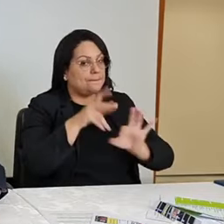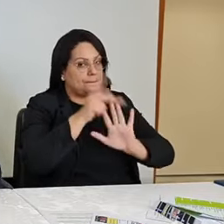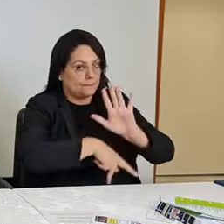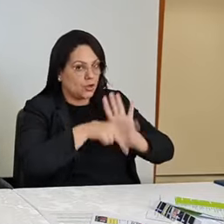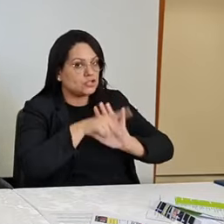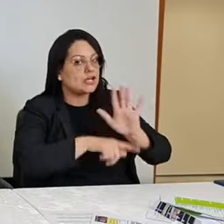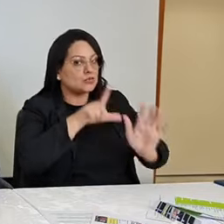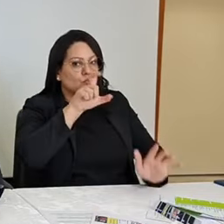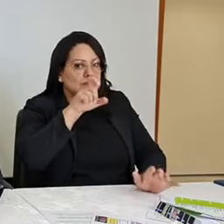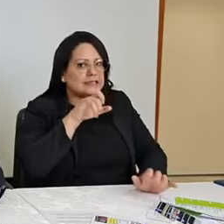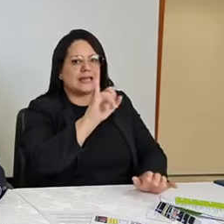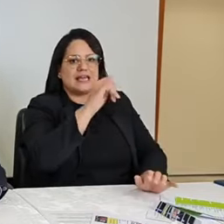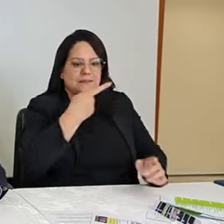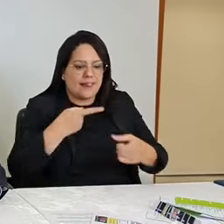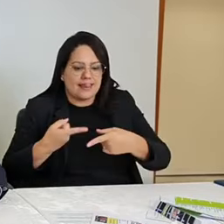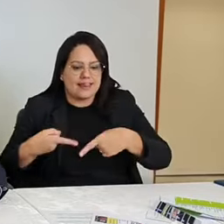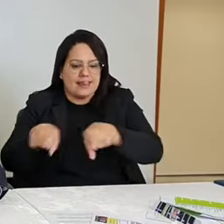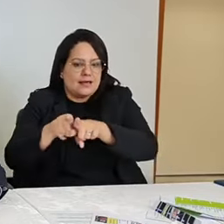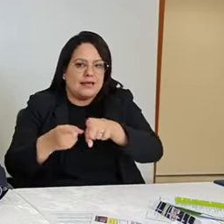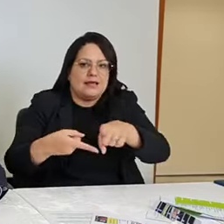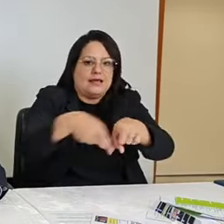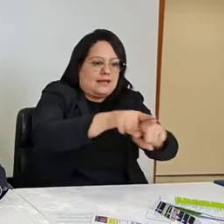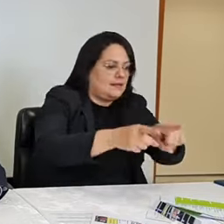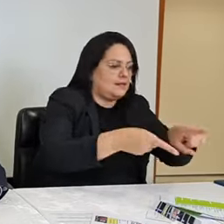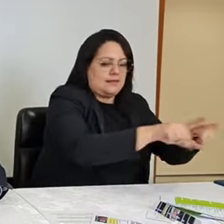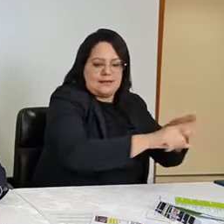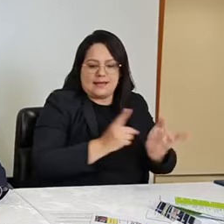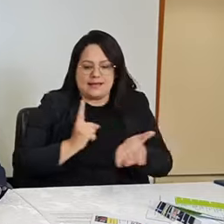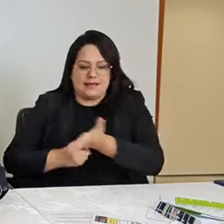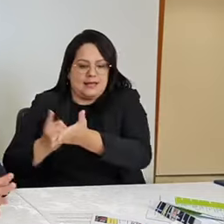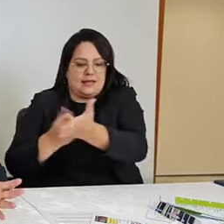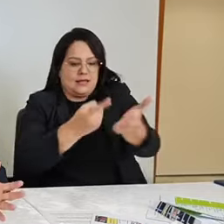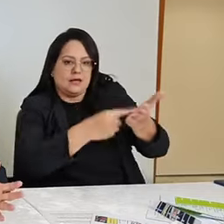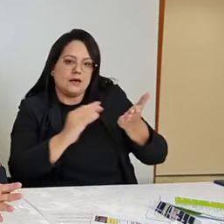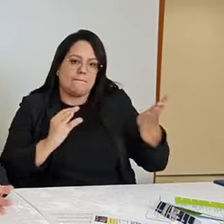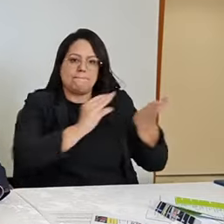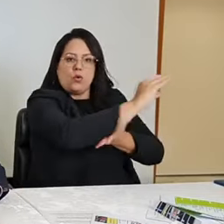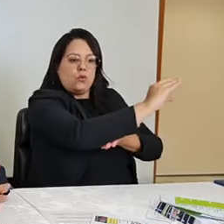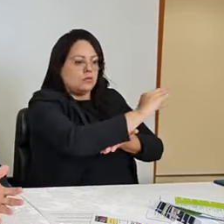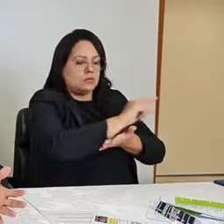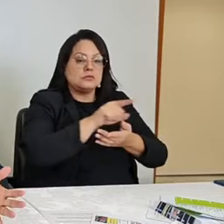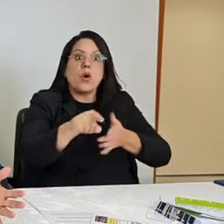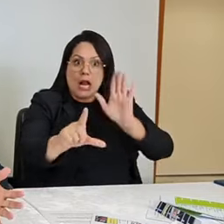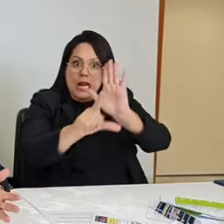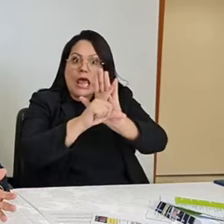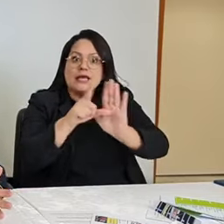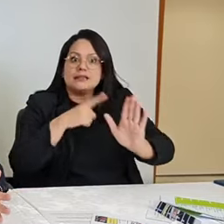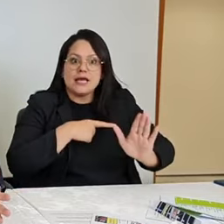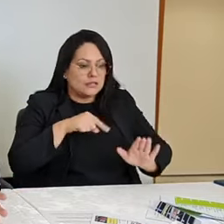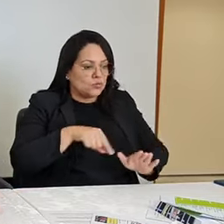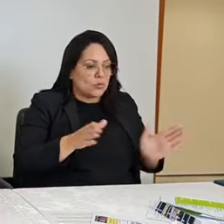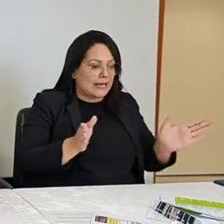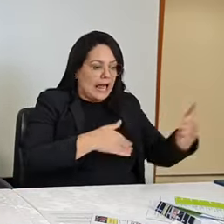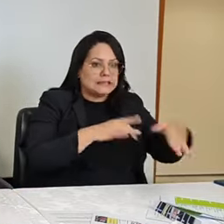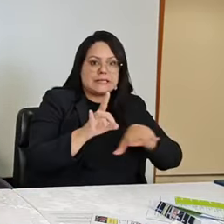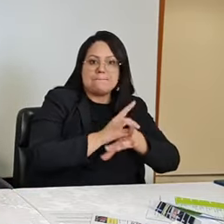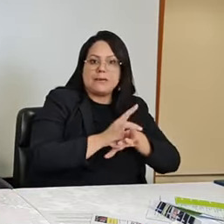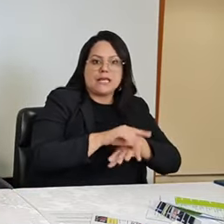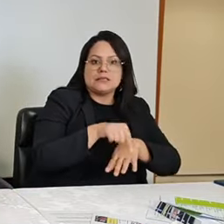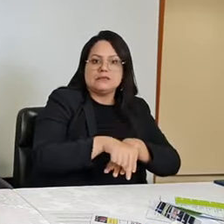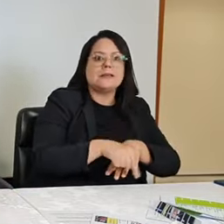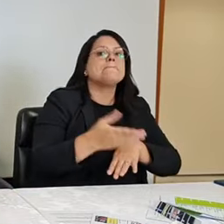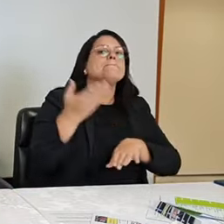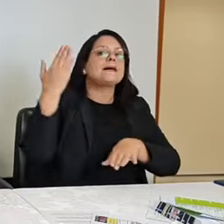permitir, então, essas operações junto ao BNDES. Então, tudo foi legal. Não houve caixa preta. Caixa preta é aquele